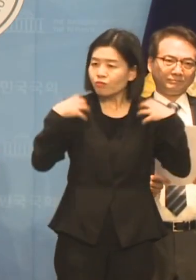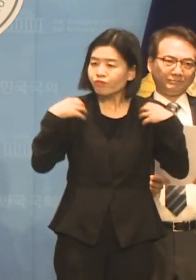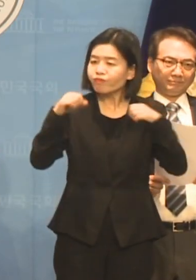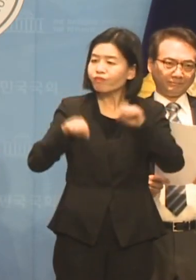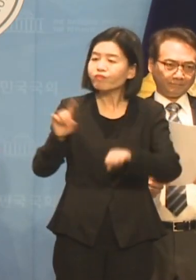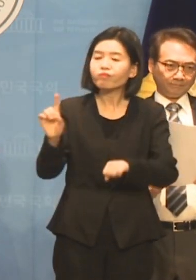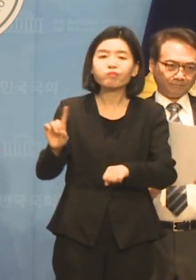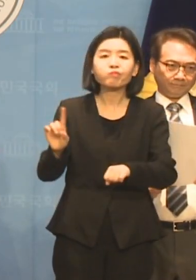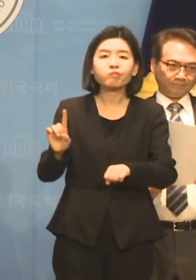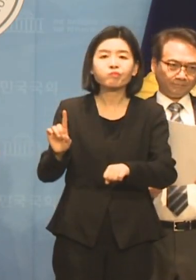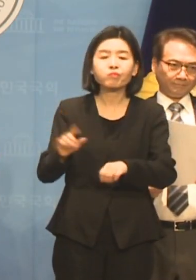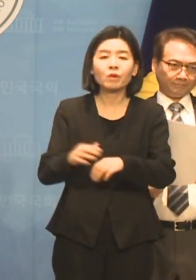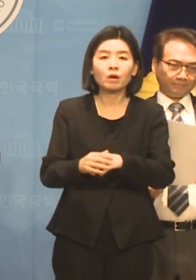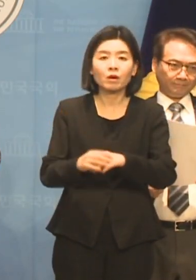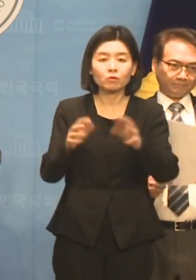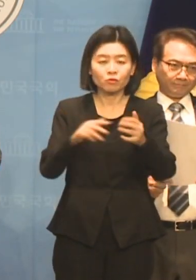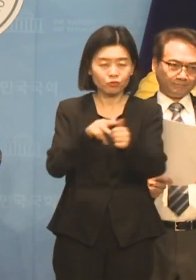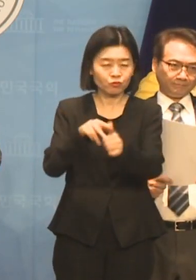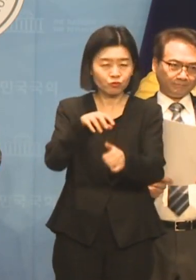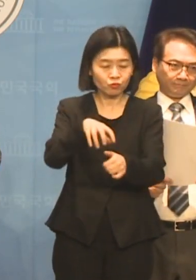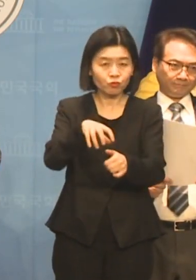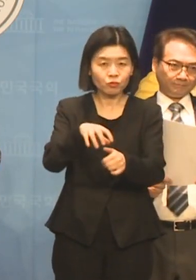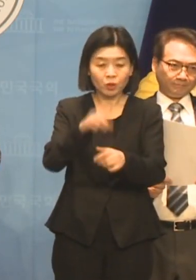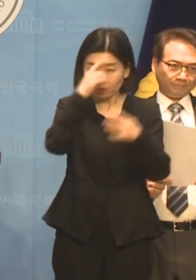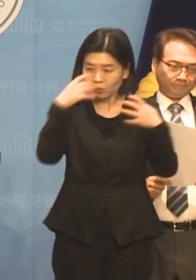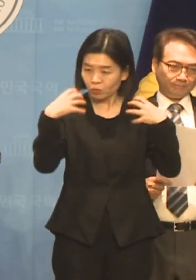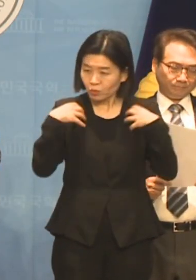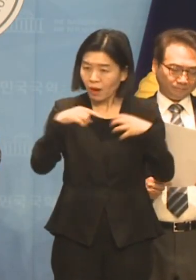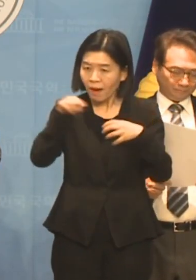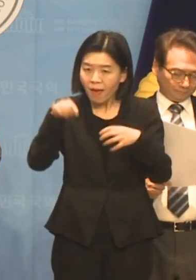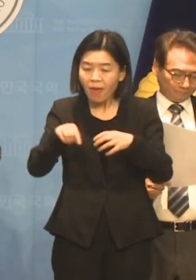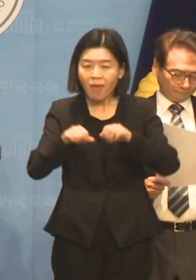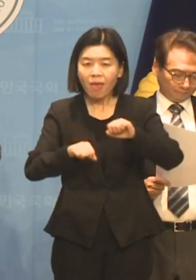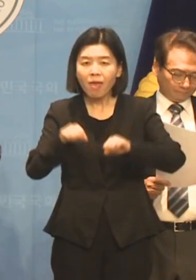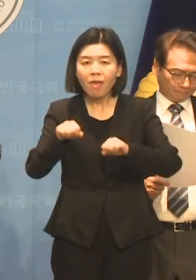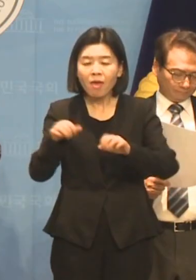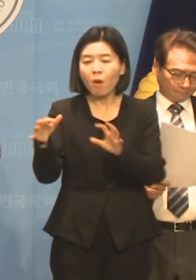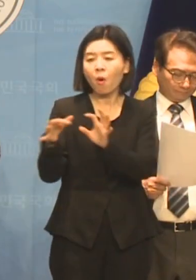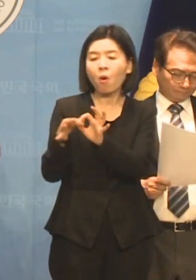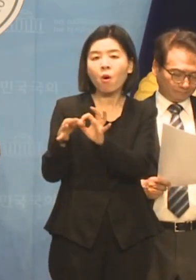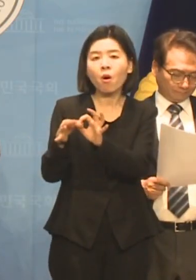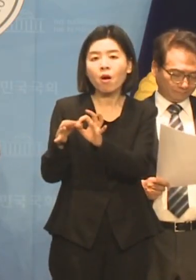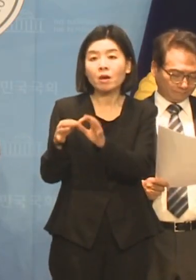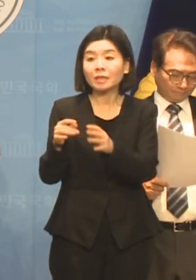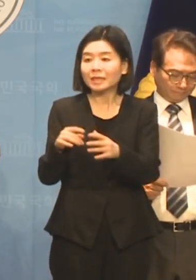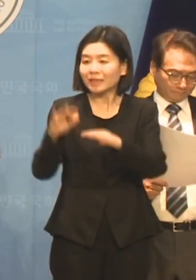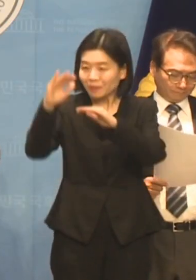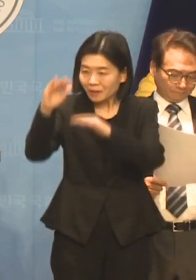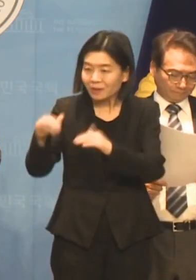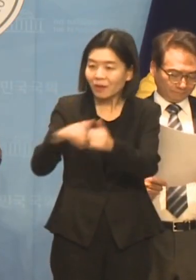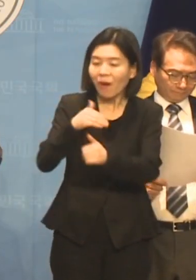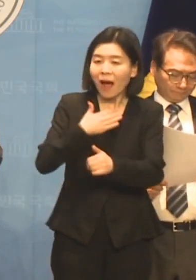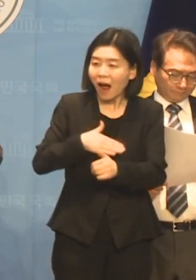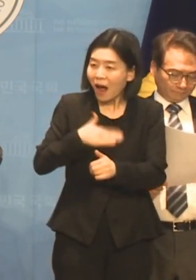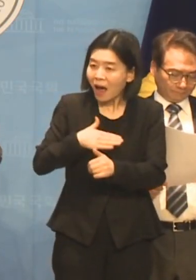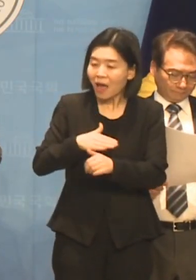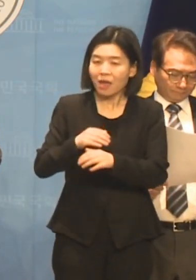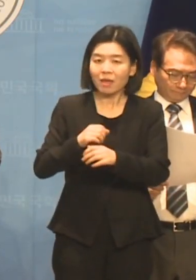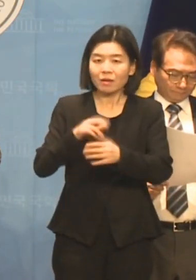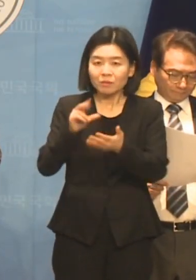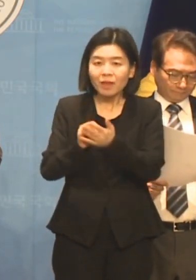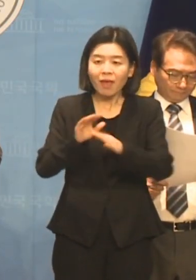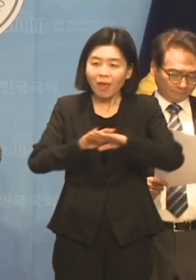했는지, 국정원을 비롯한 정부 당국은 어디까지 연루가 됐고 어디까지 알고 있었던 것인지, 무슨 대처를